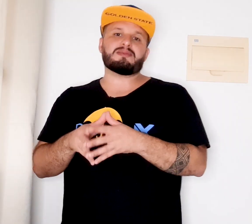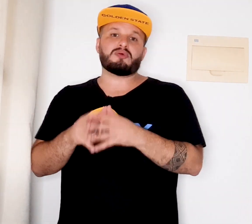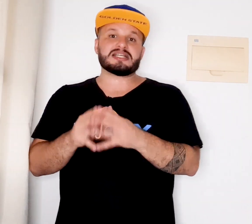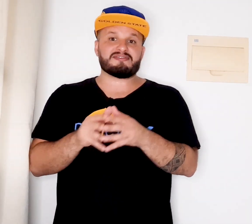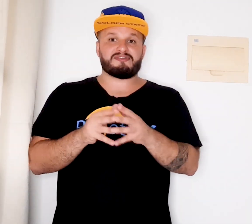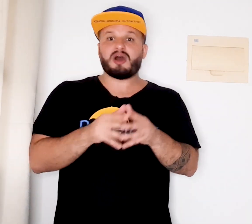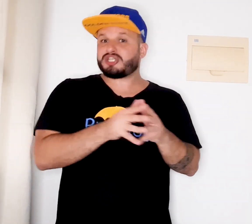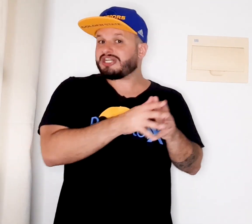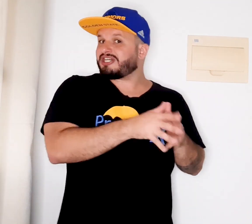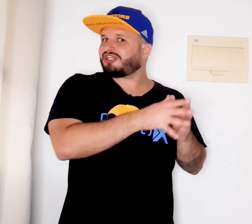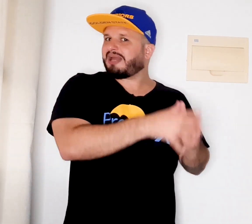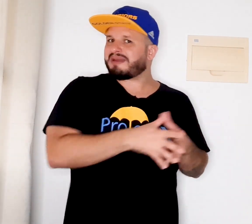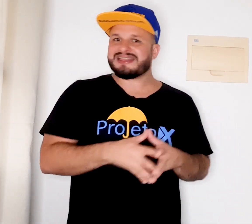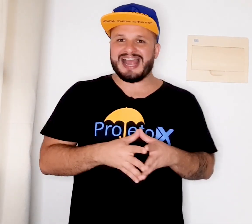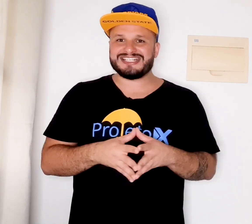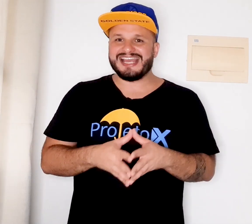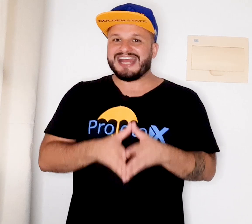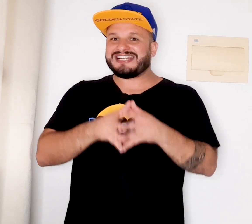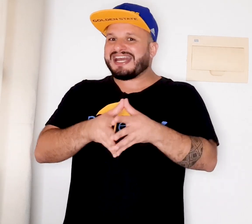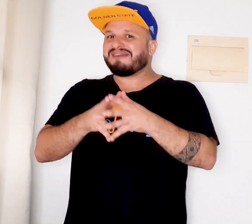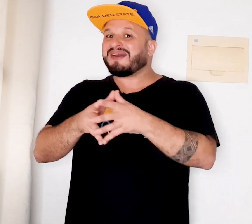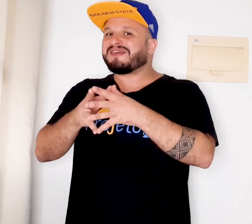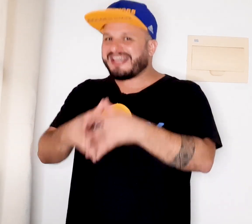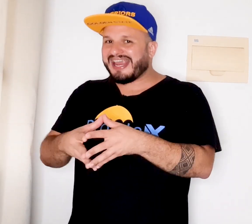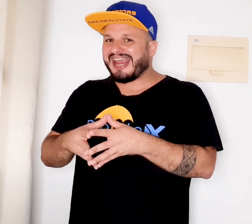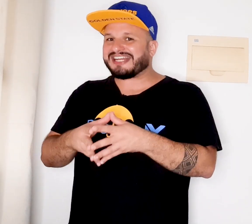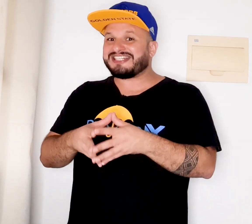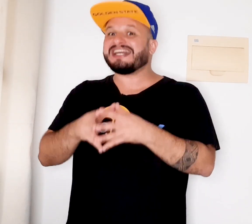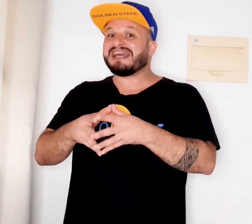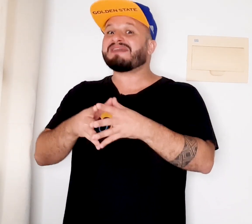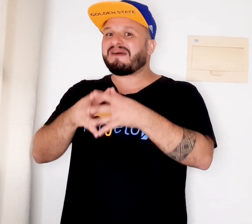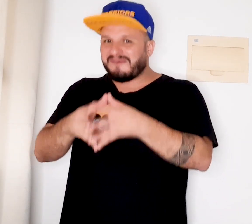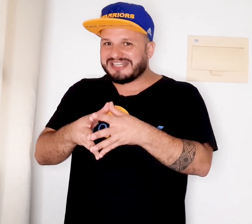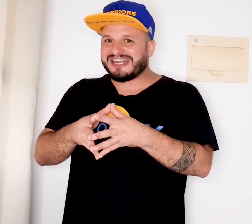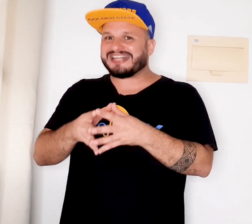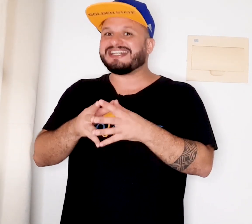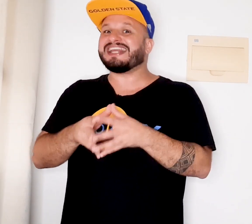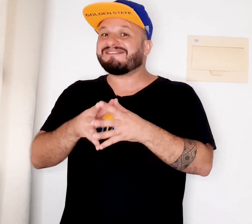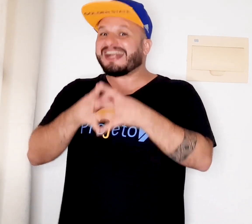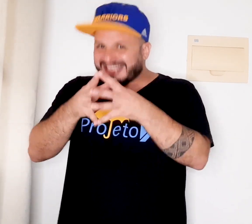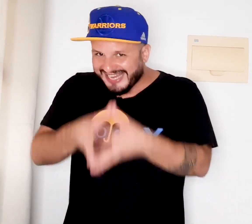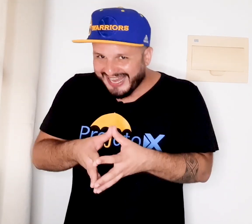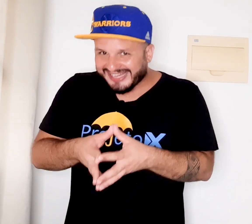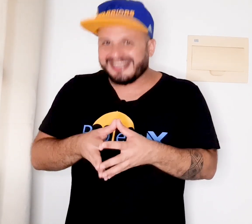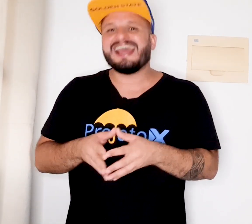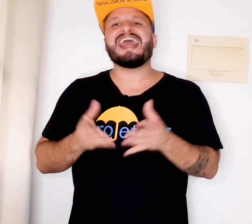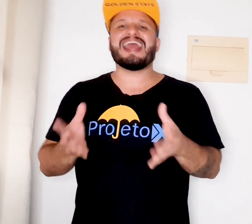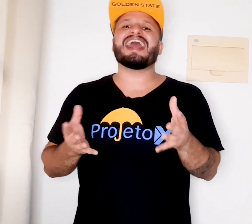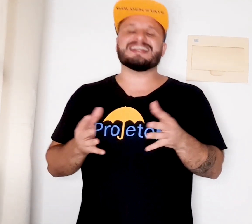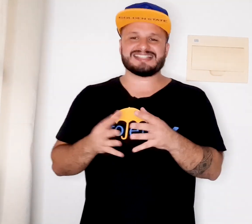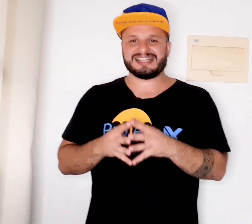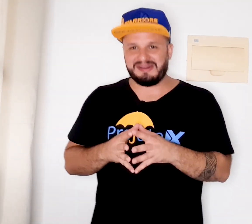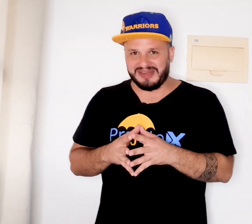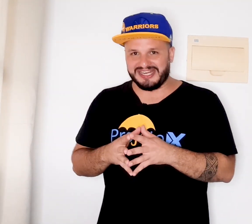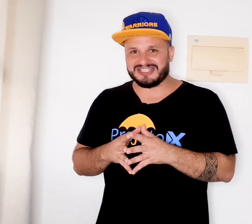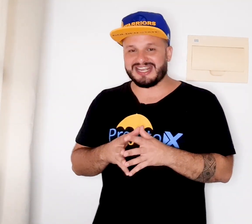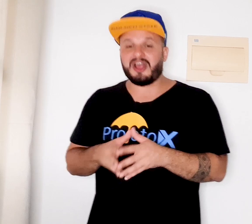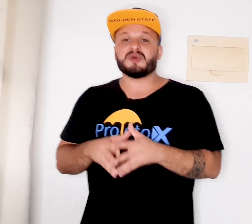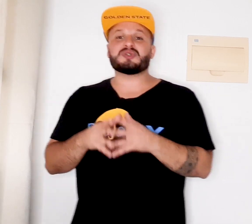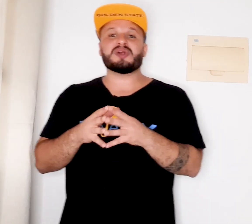por essa forte instabilidade. Te lembra o quem? Te lembra onde, hein? Te lembra quem? É, exatamente, né? Os